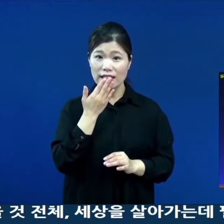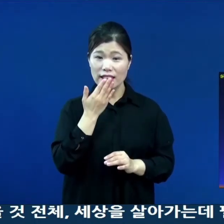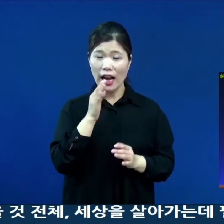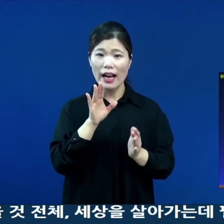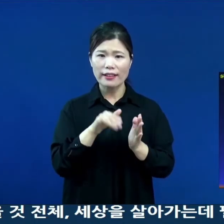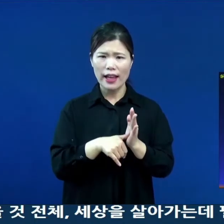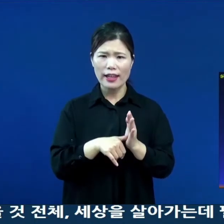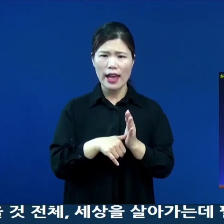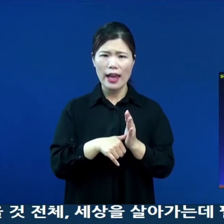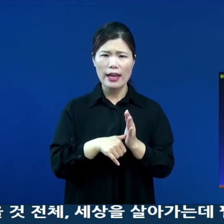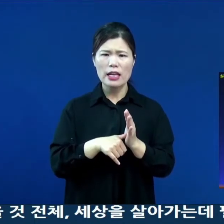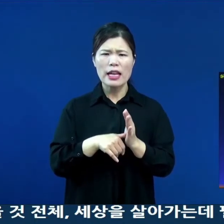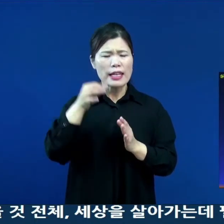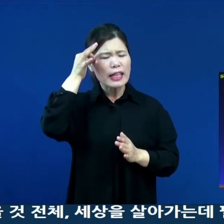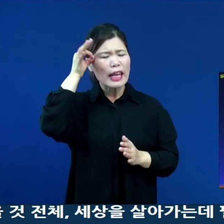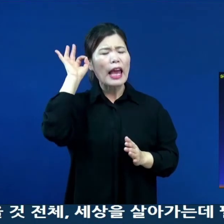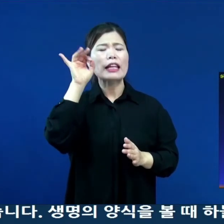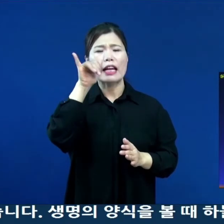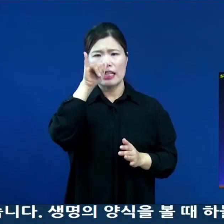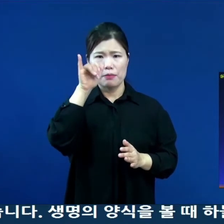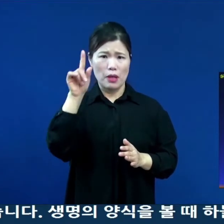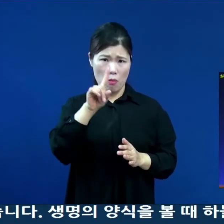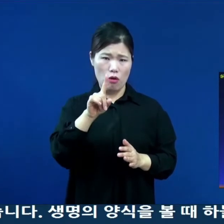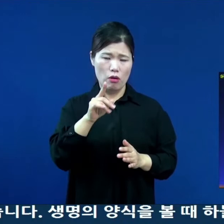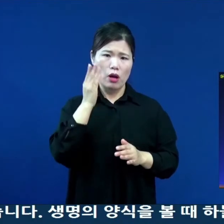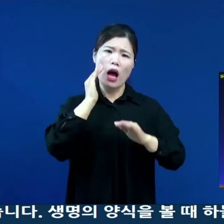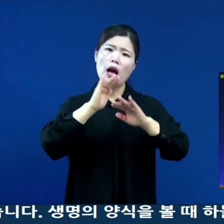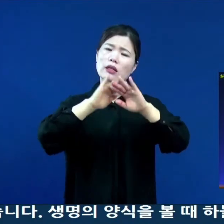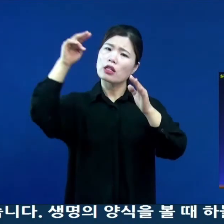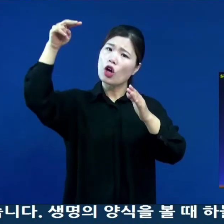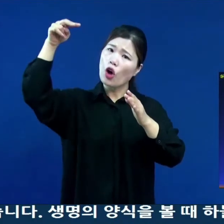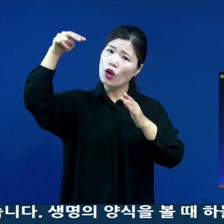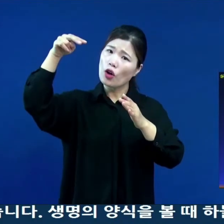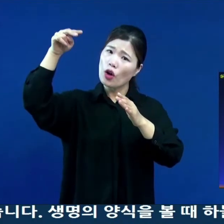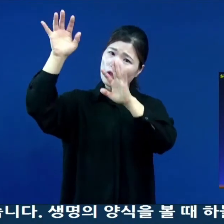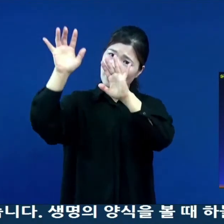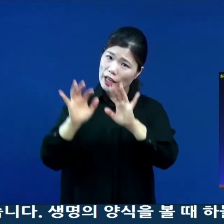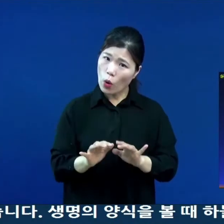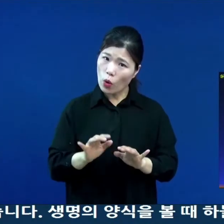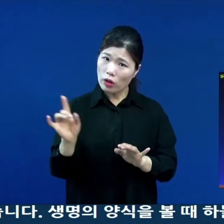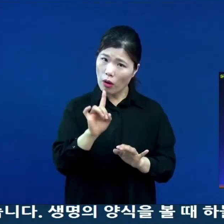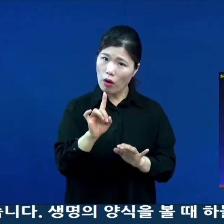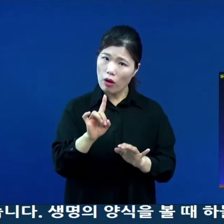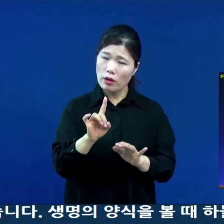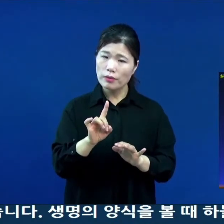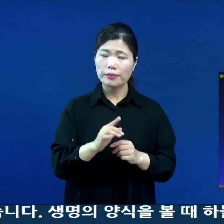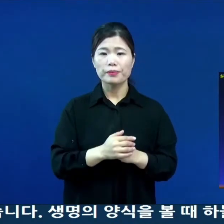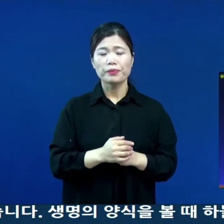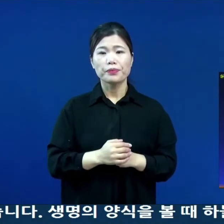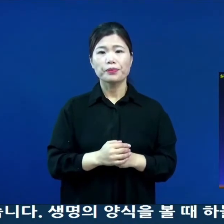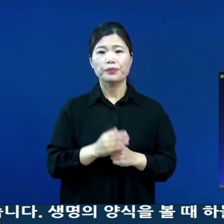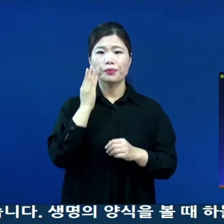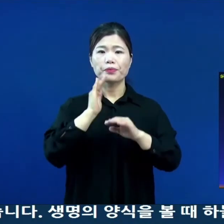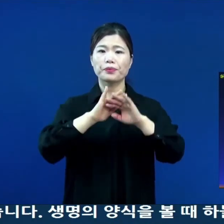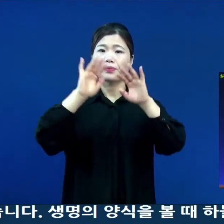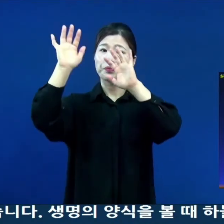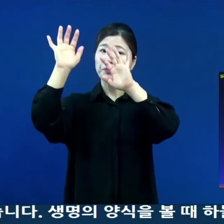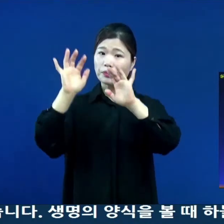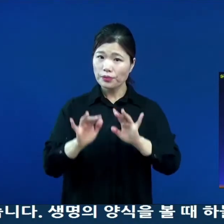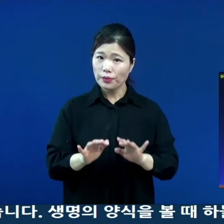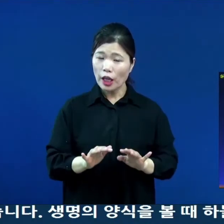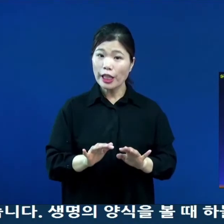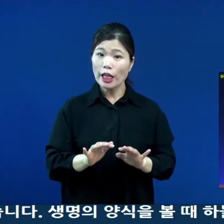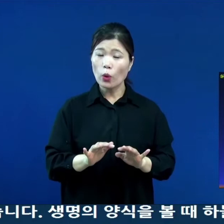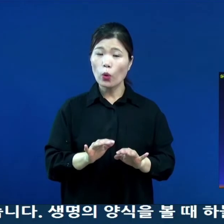깊은 깨달음을 얻게 되냐면, 하늘에서 내려온 것은요, 성경에 변함없는 원리입니다. 하늘에서 내려온